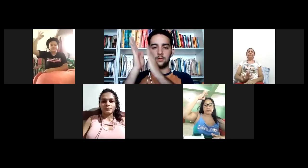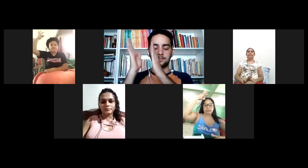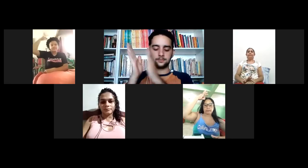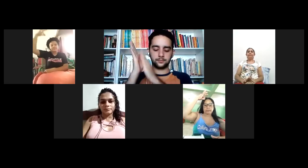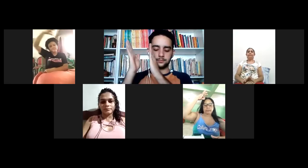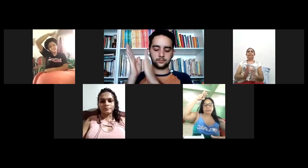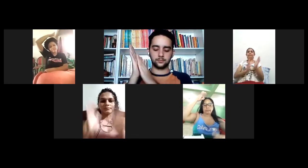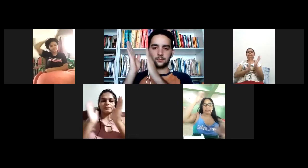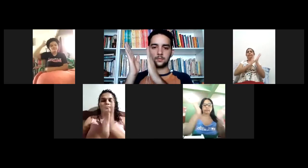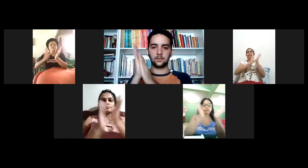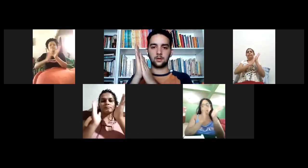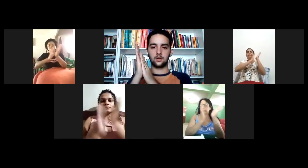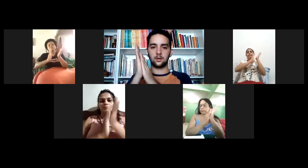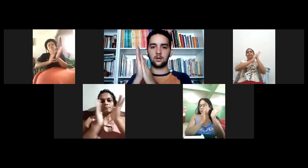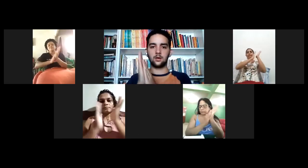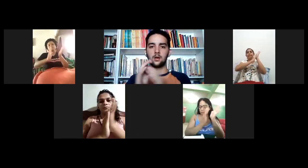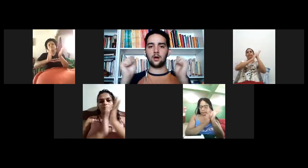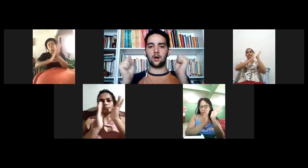louvor,